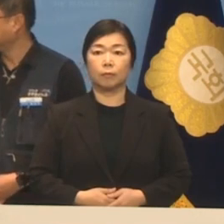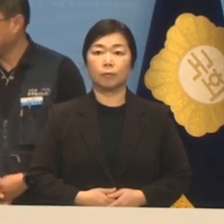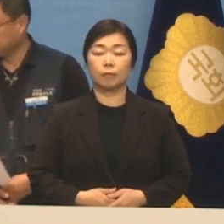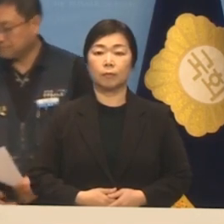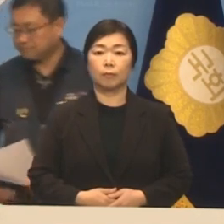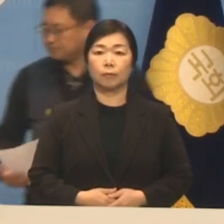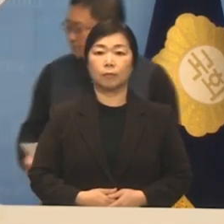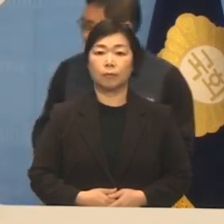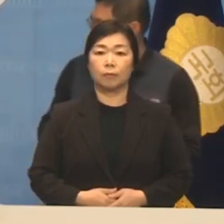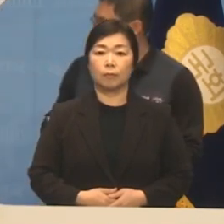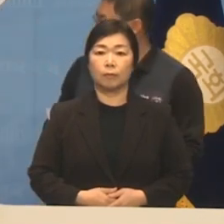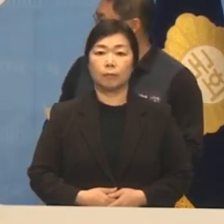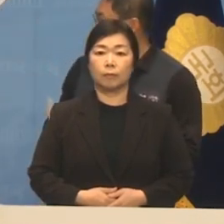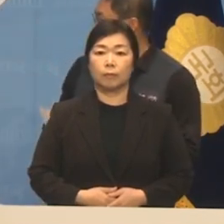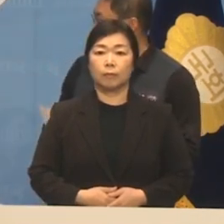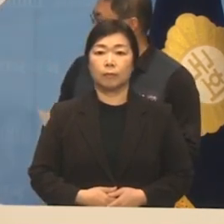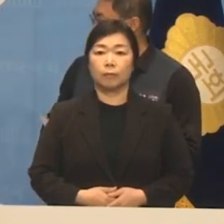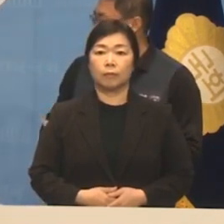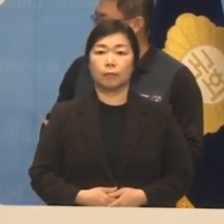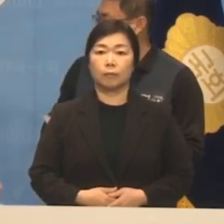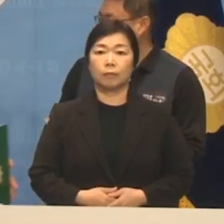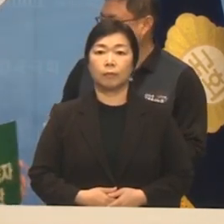감사합니다.